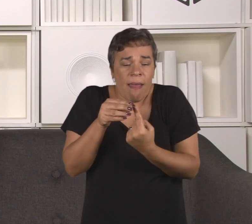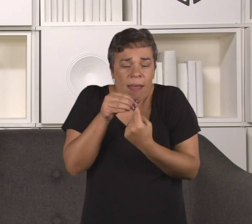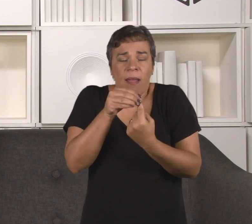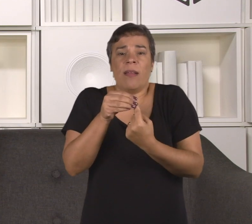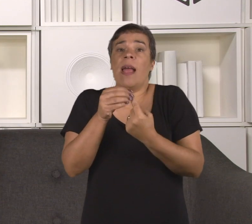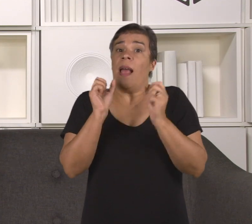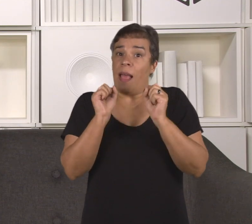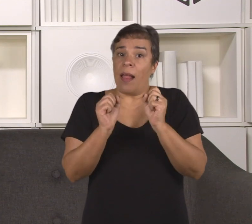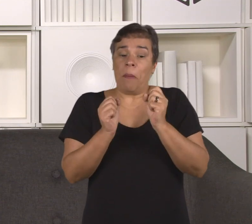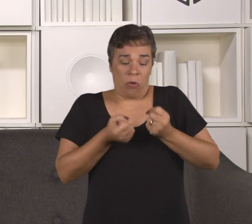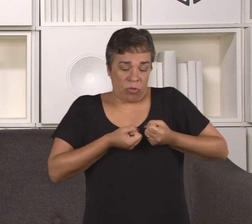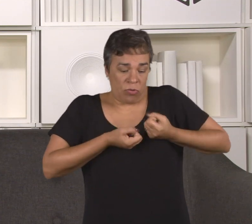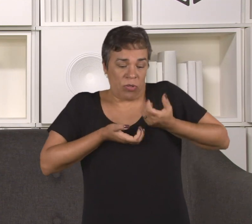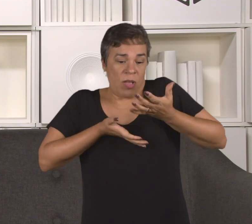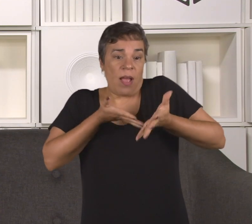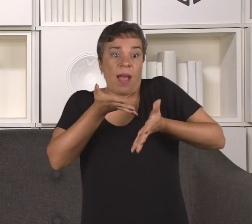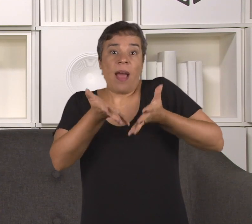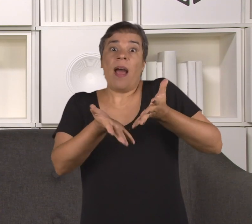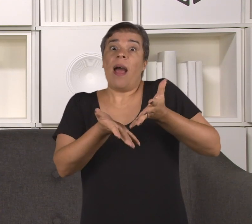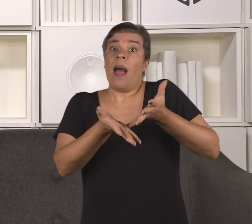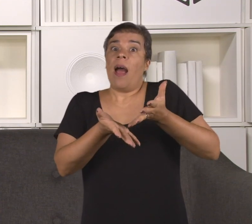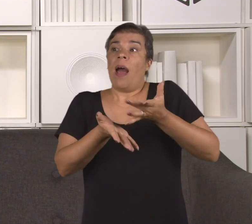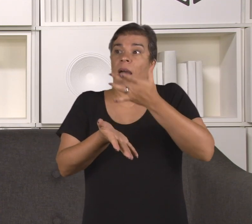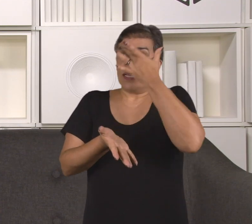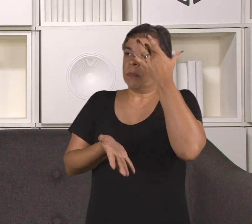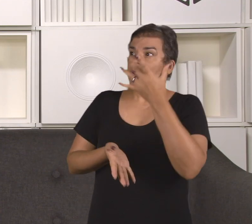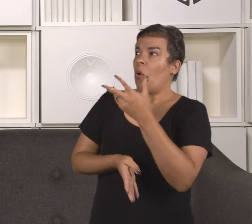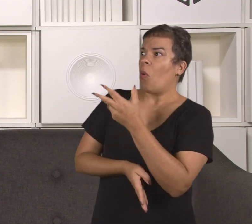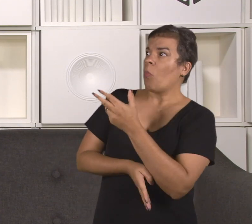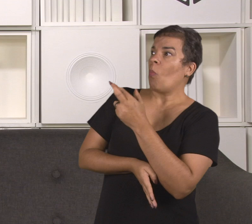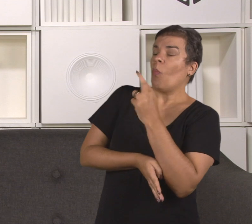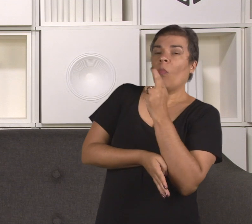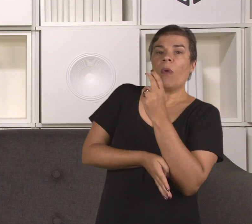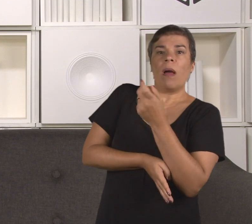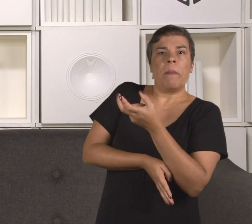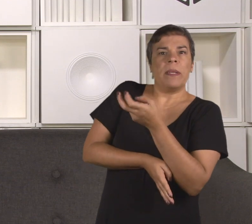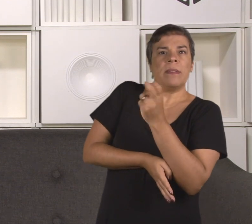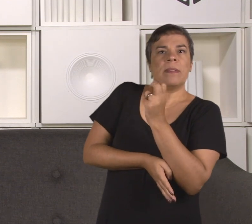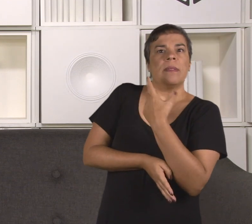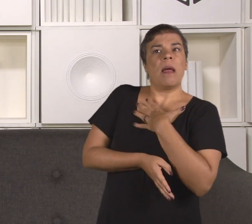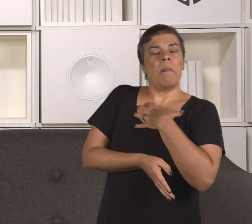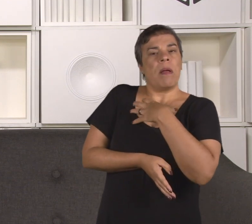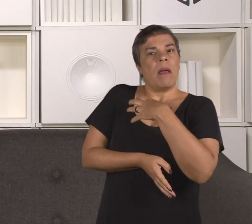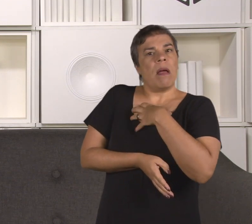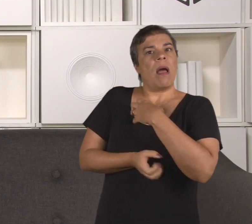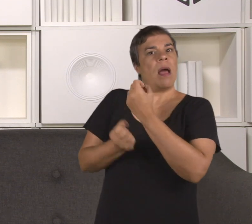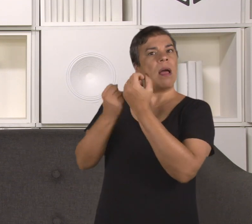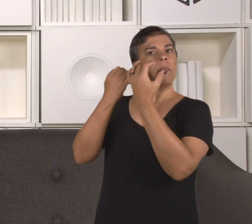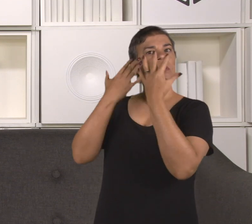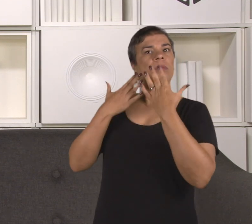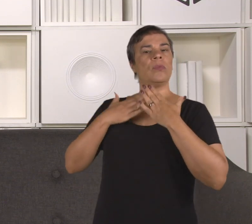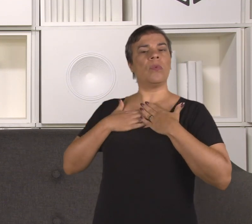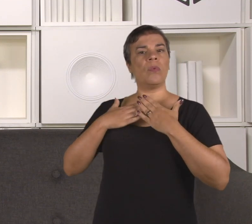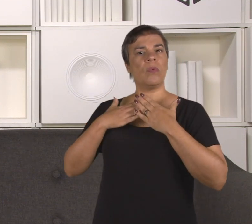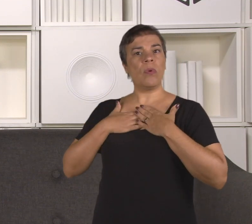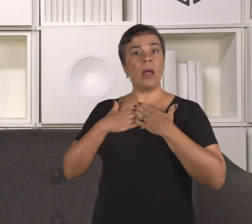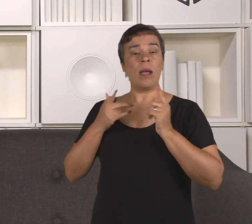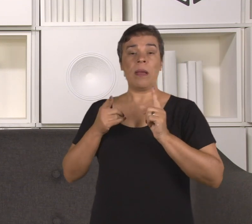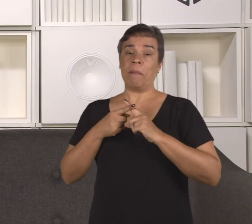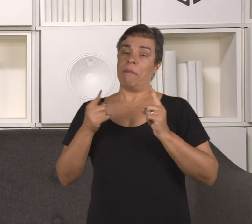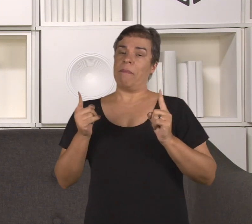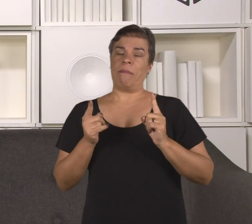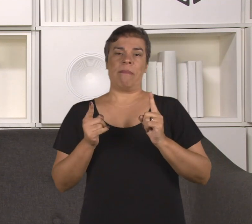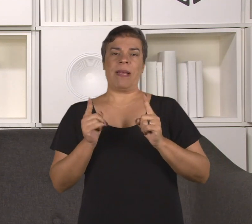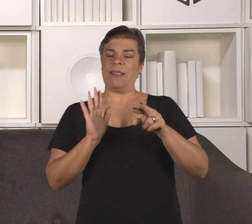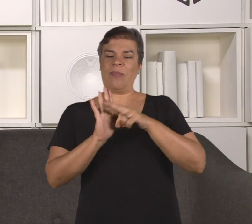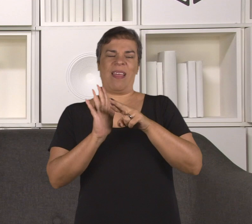ser útil para alguém. A maneira como você viveu, resolveu suas questões, pode ser útil para alguém, mas não é regra